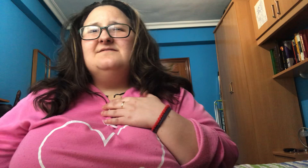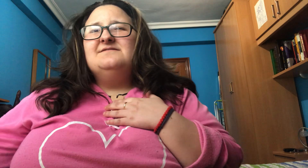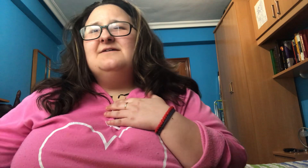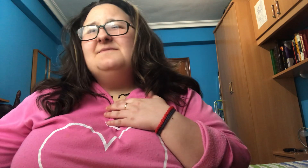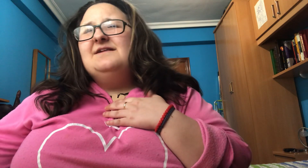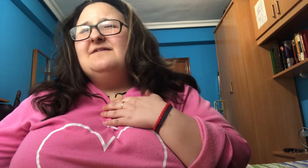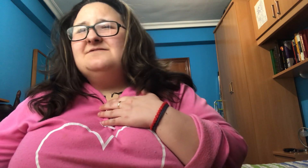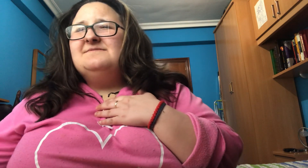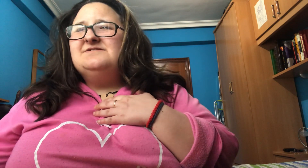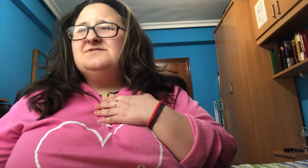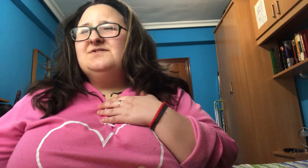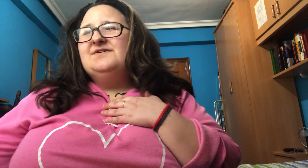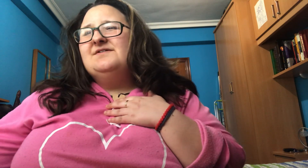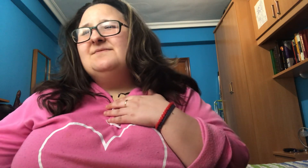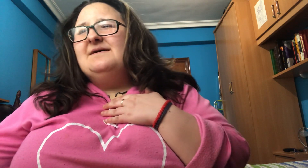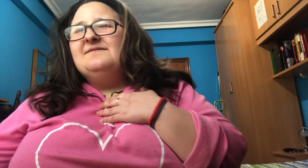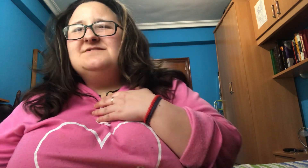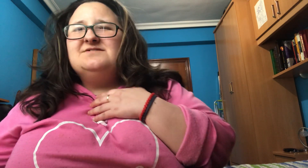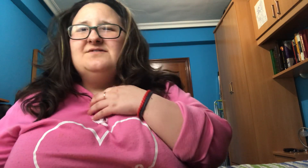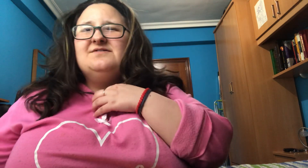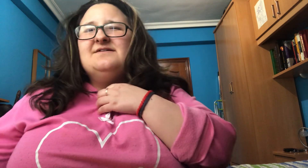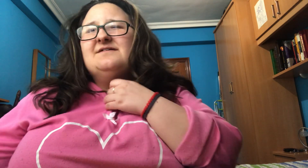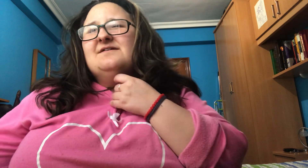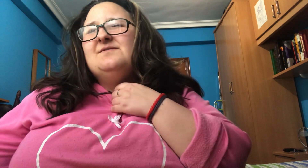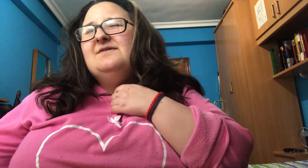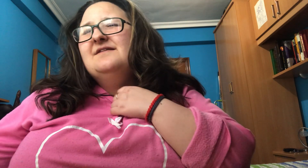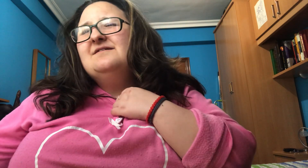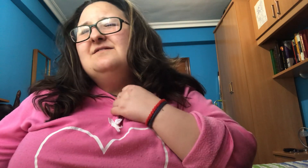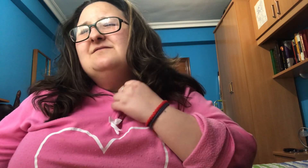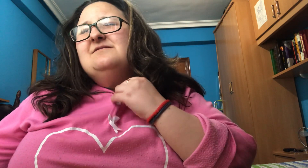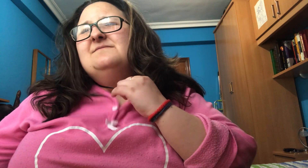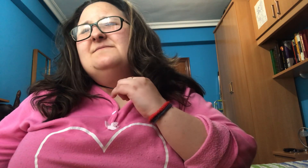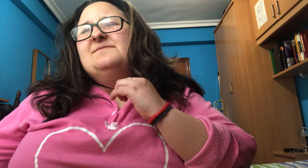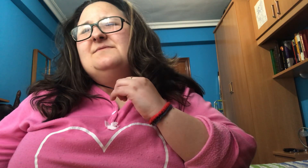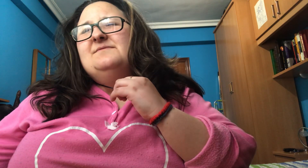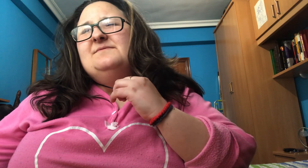De mi lado se marchó y no me avisó. Ni recuerdo,